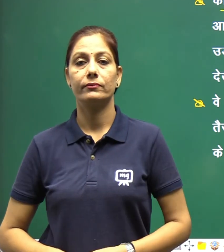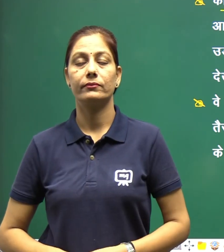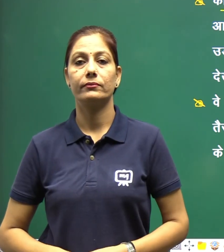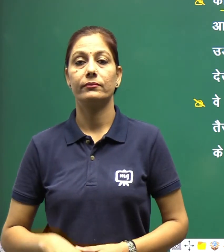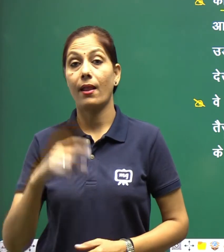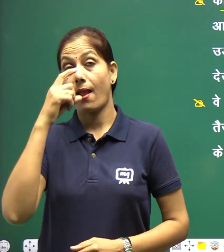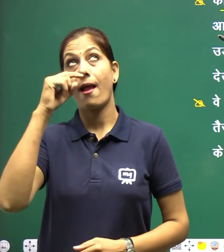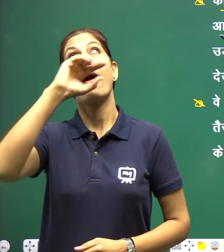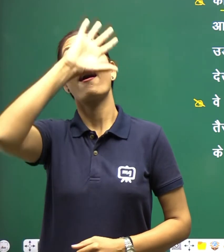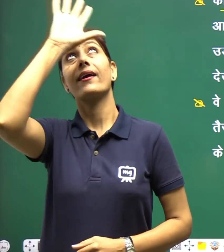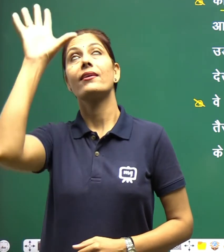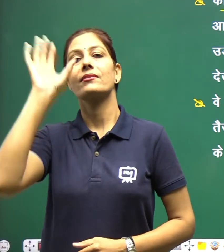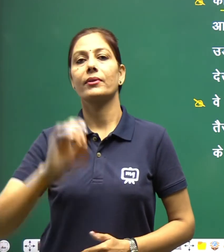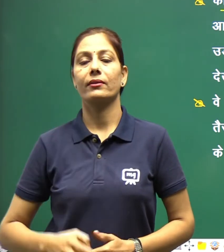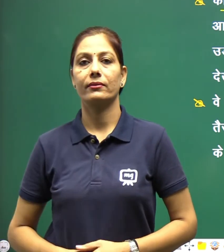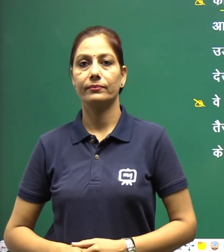आकाश में